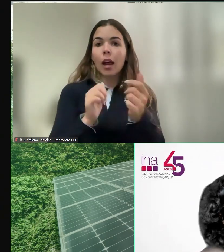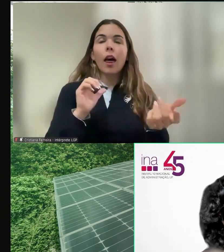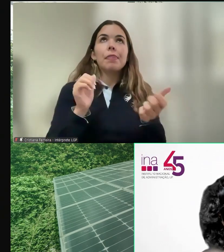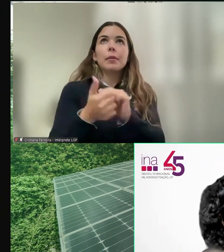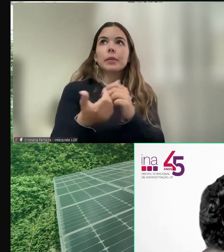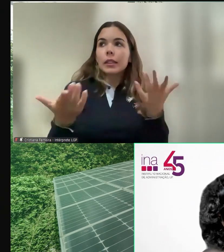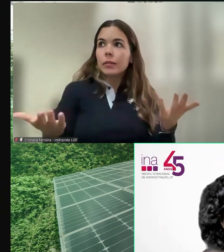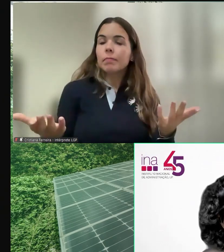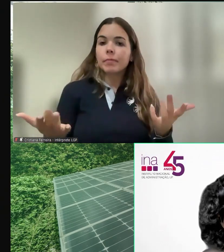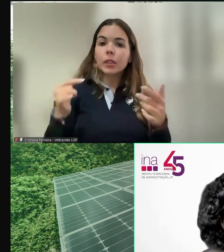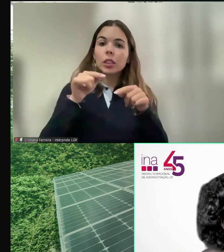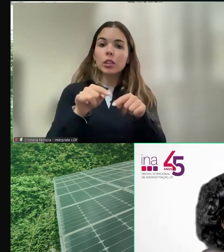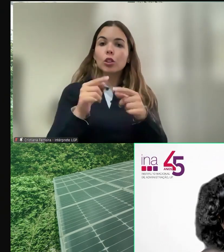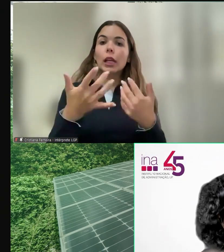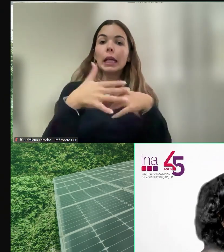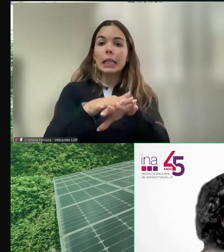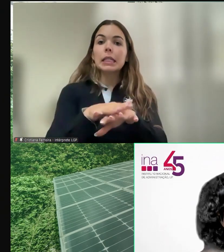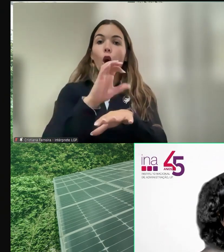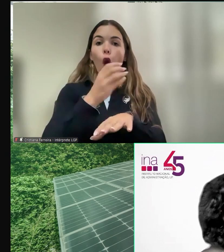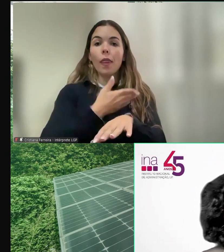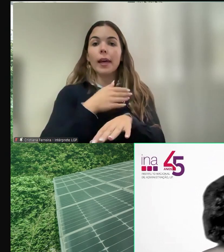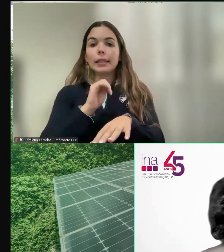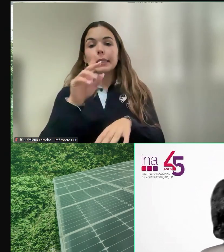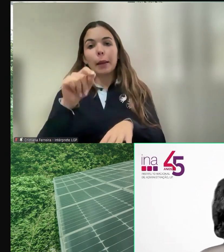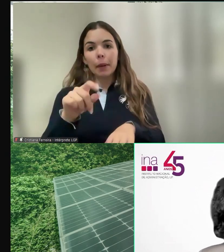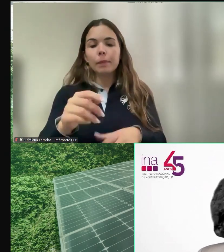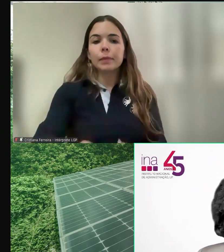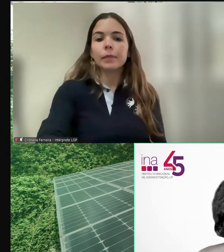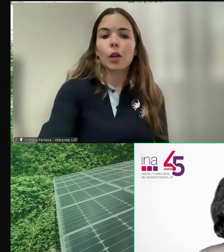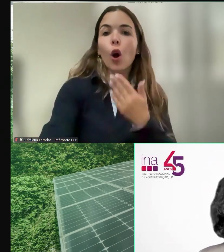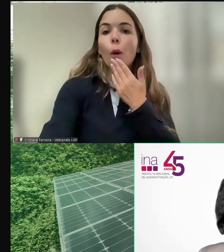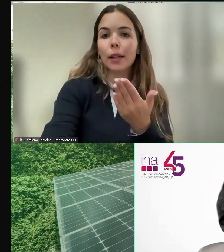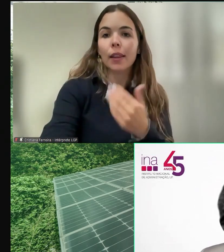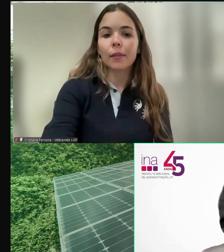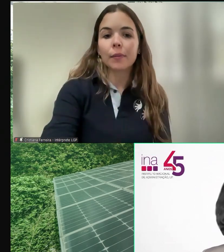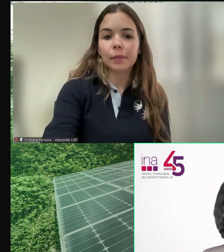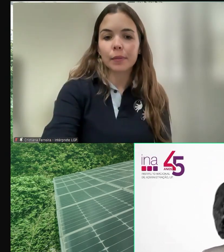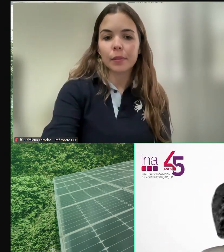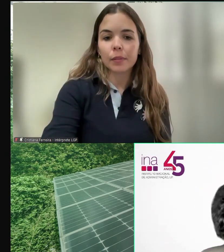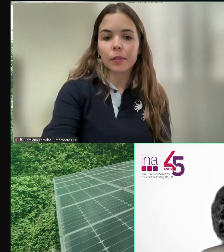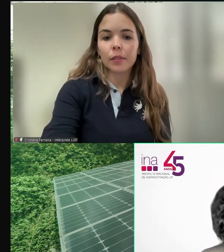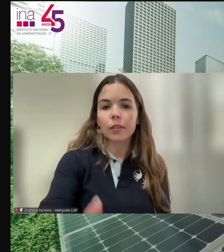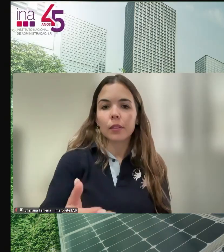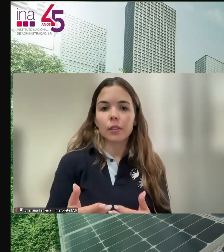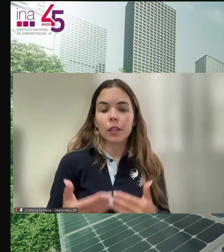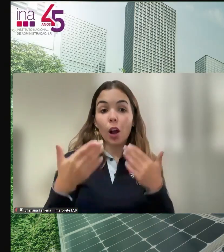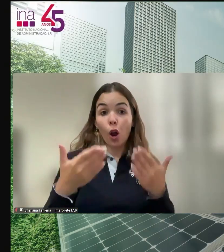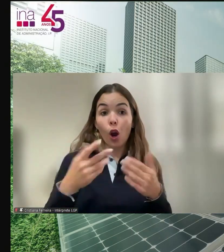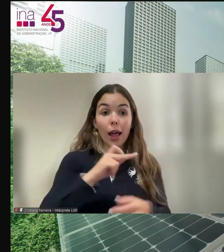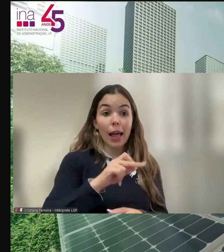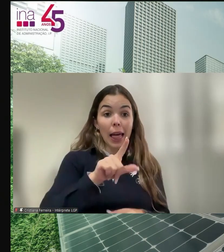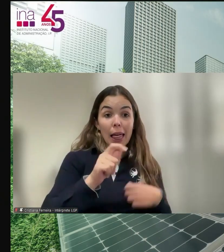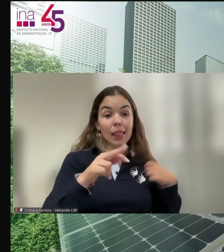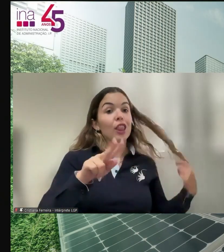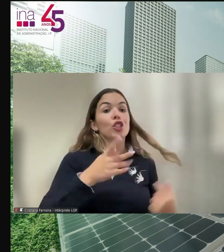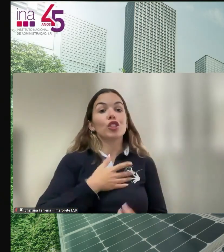e no fundo isto é a integração do ODS também, não é? Muito obrigada, Maria de Lourdes. Vou passar ao Alexandre. Alexandre,